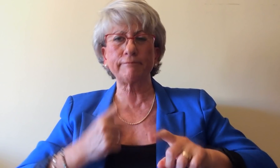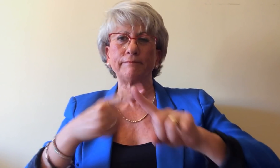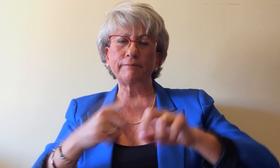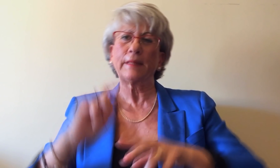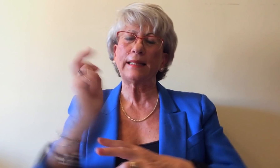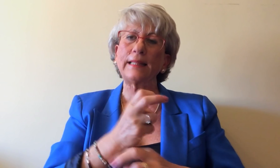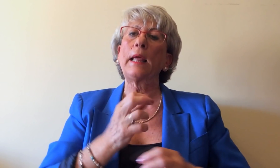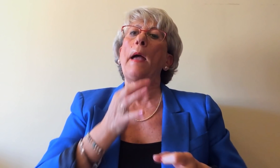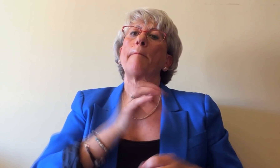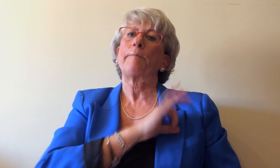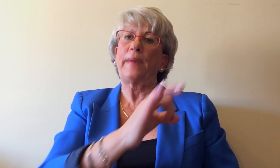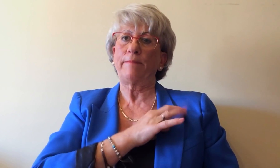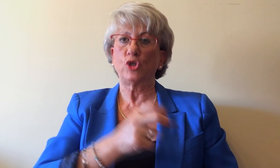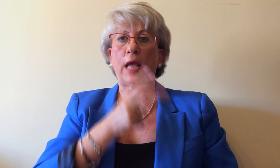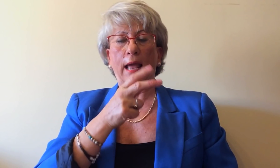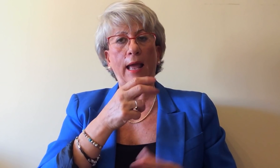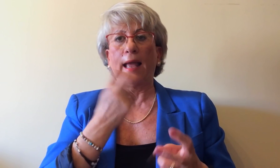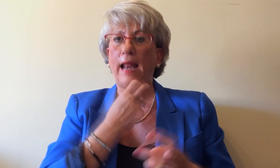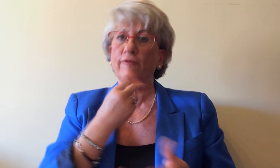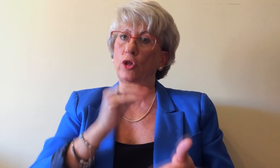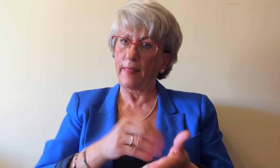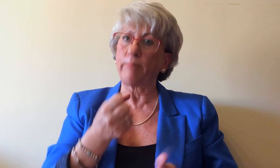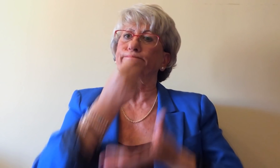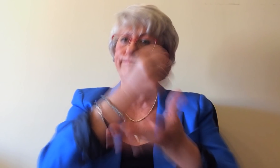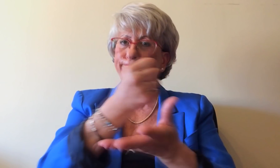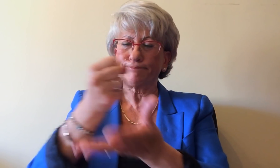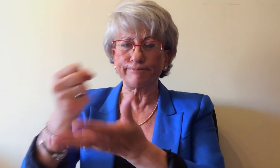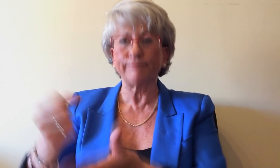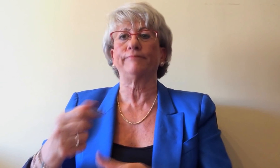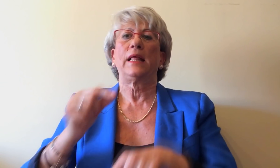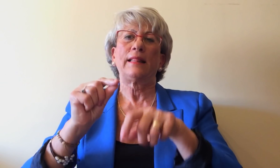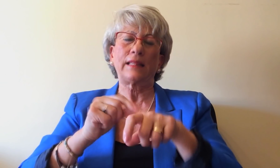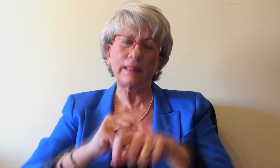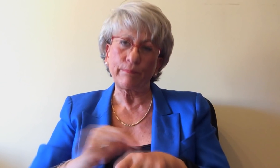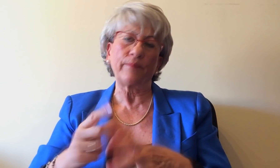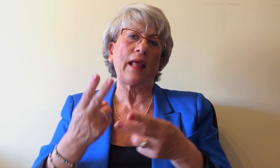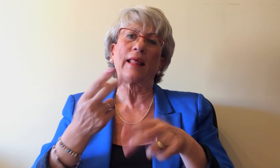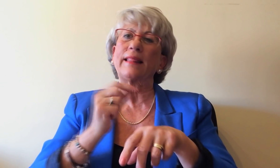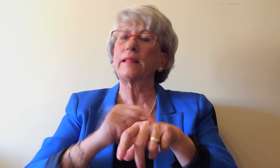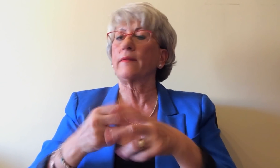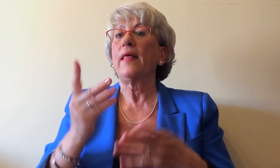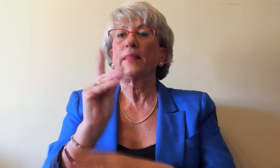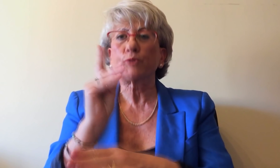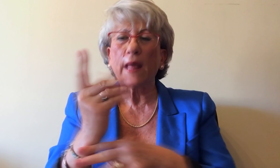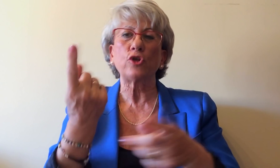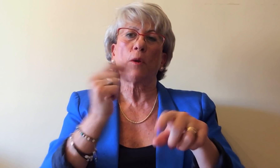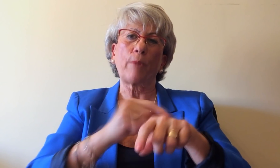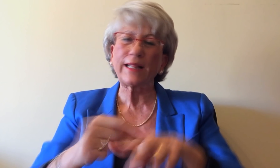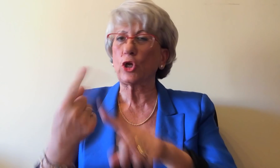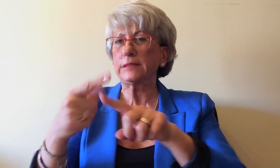amb actuacions, entregant de nou els premis Calafell a polítics i a diputats.